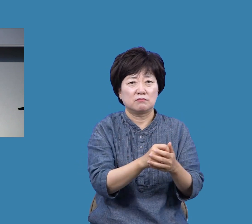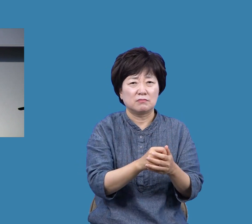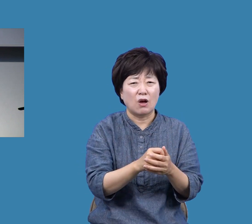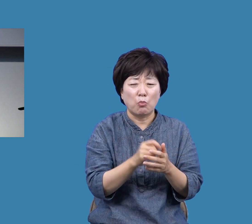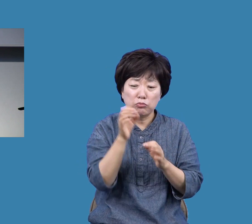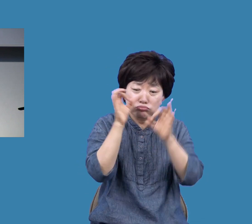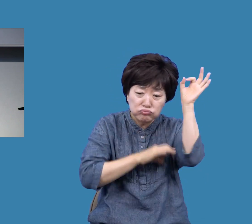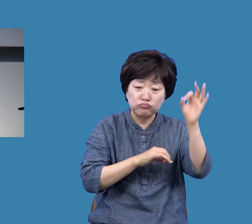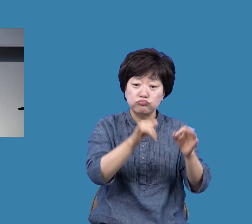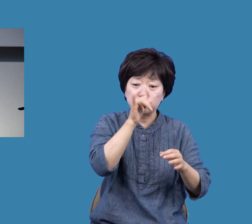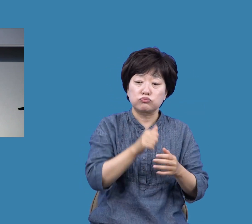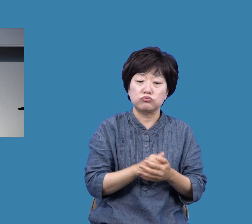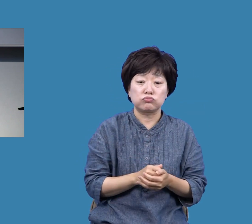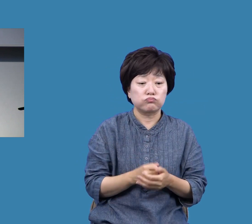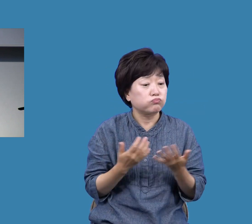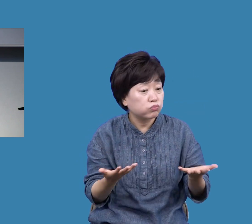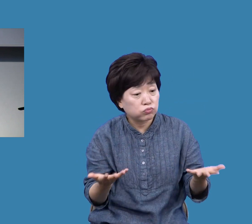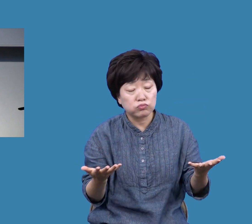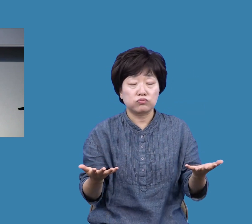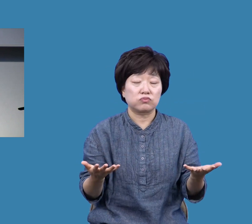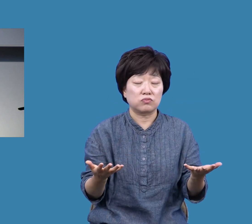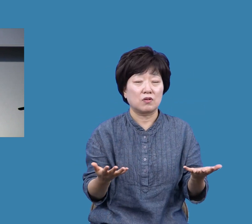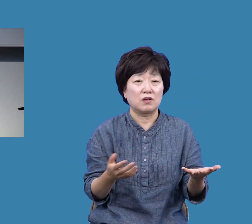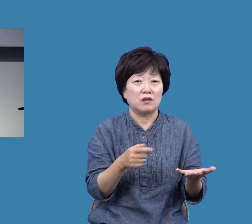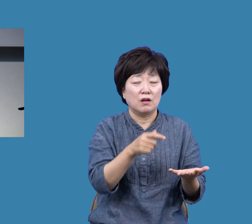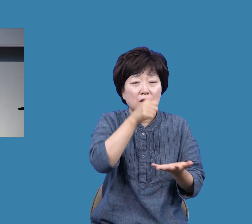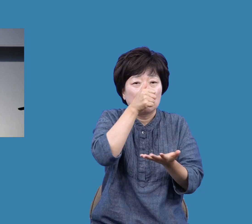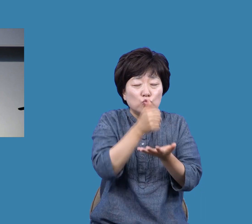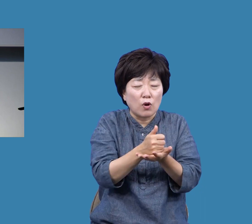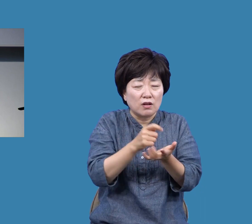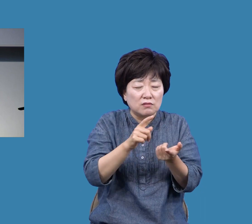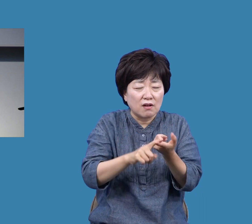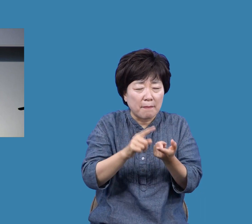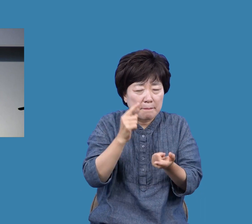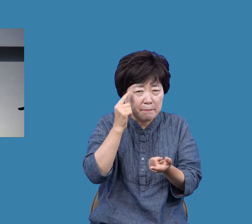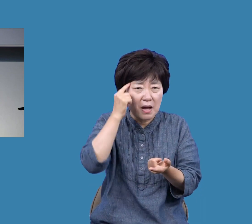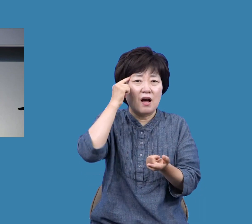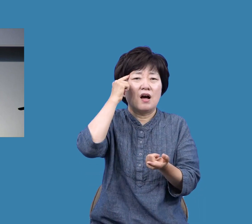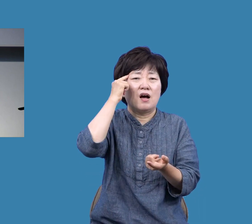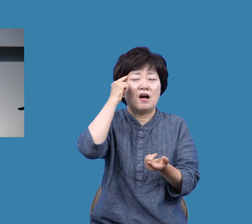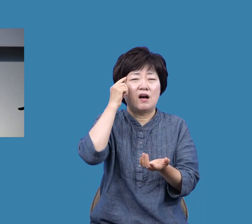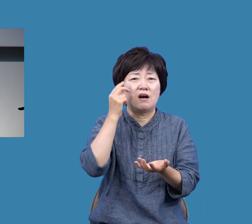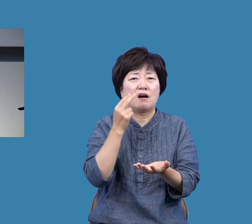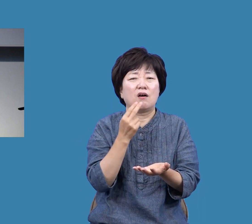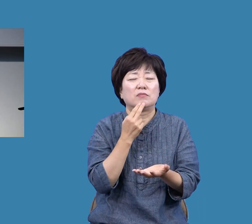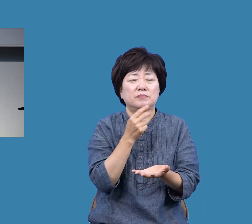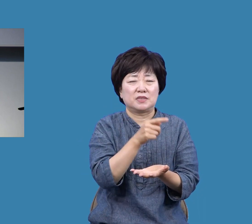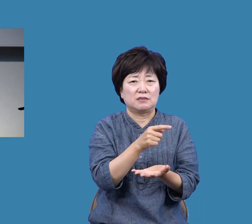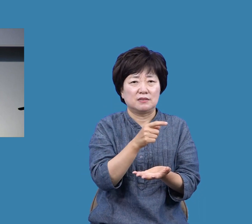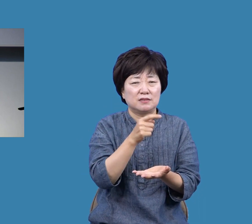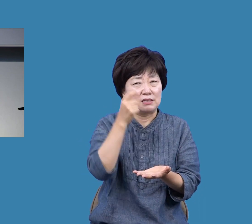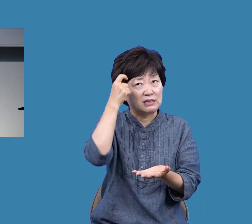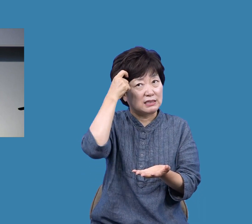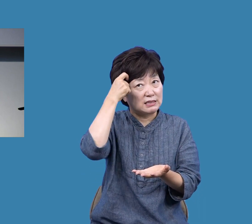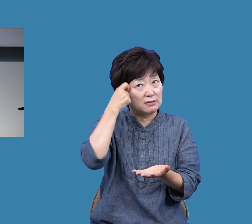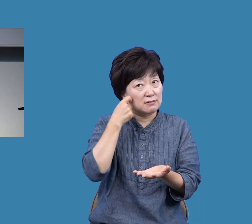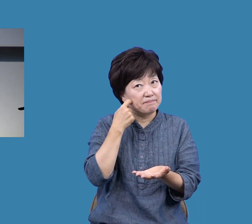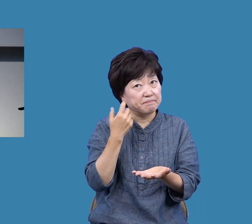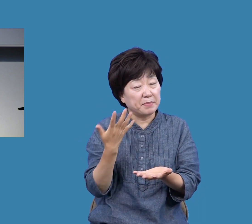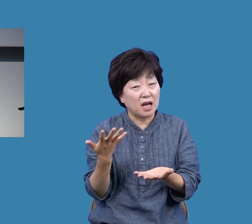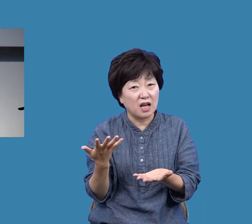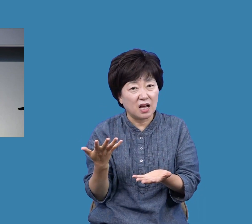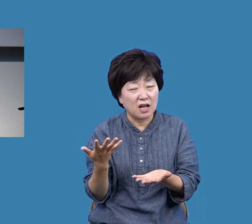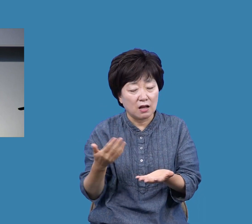있지 뭐. 그냥 그러고 있었다는 거예요. 그러니까 이 사람들이 죄에 대한 심각성에 대해서 전혀 인식을 못하고 그 죄를 진